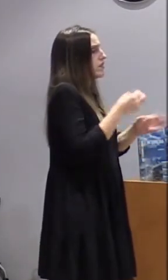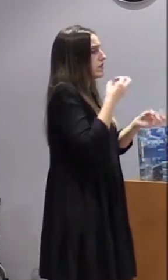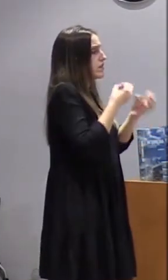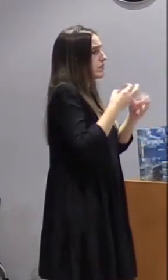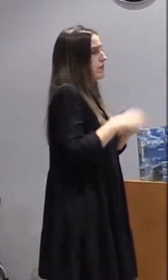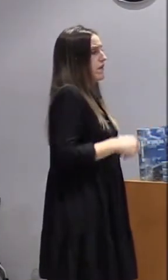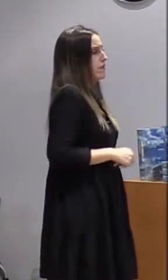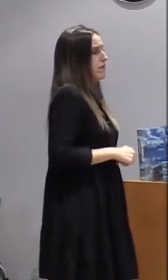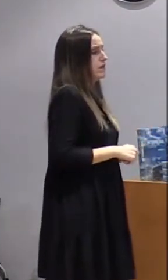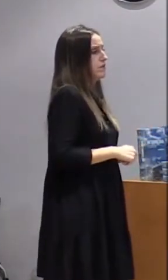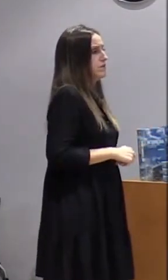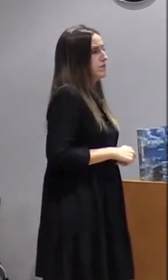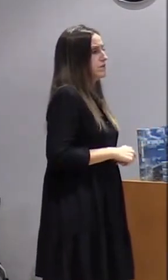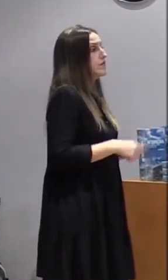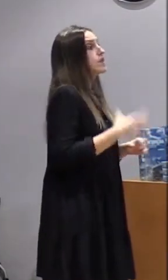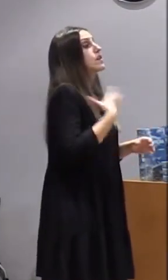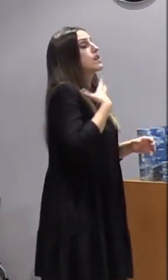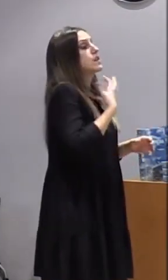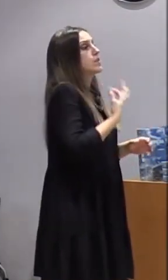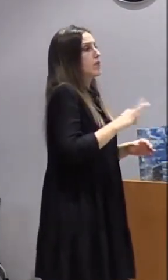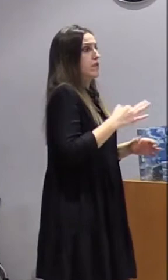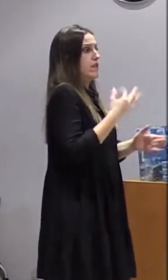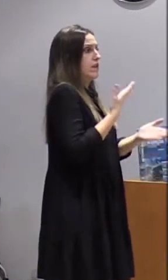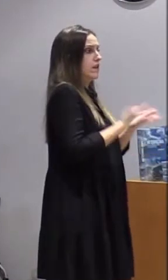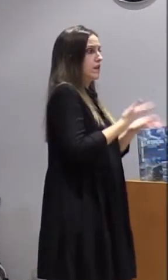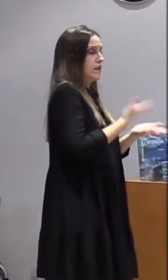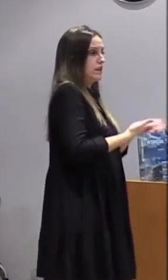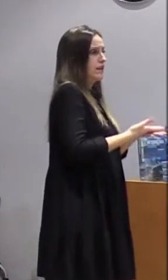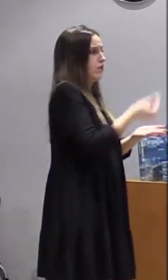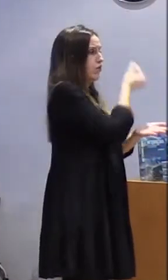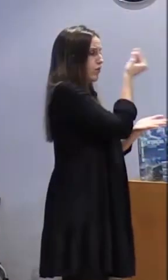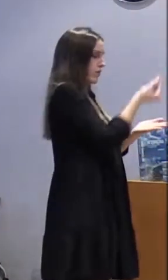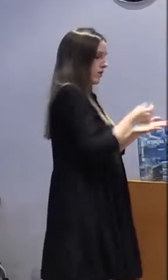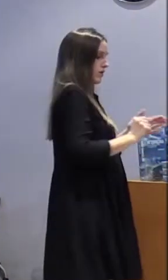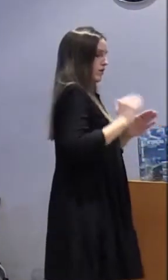solían retratar o tomar bocetos de paisajes.